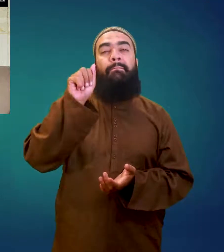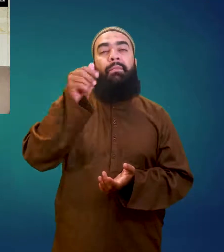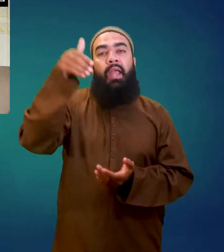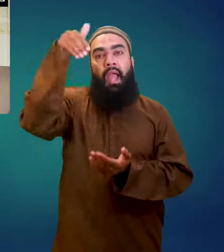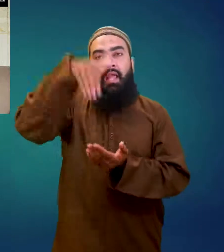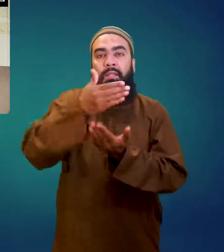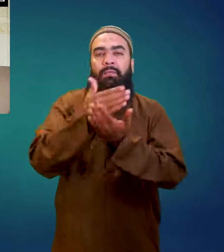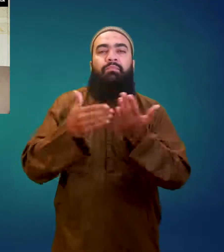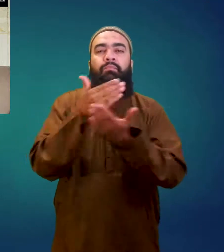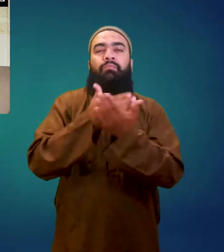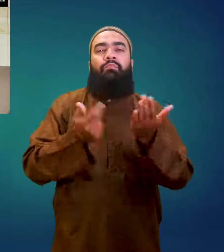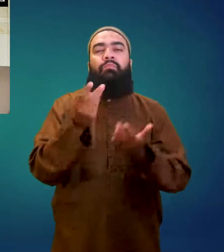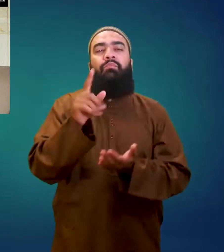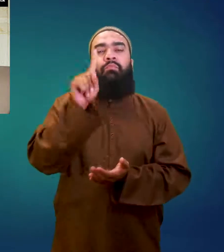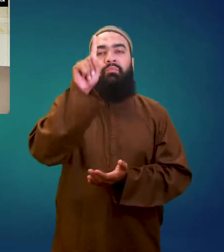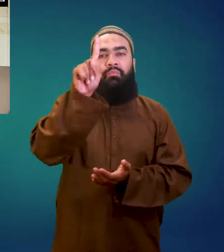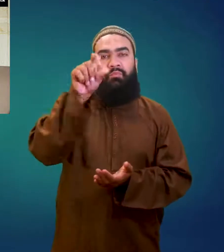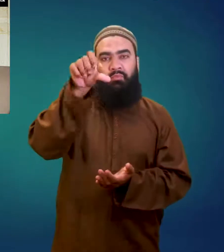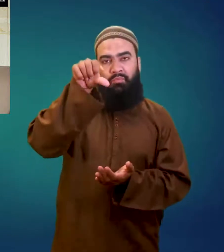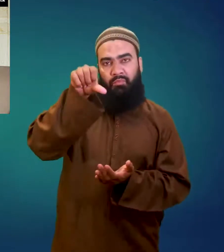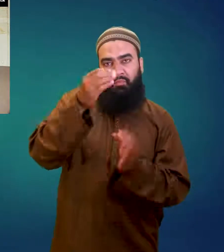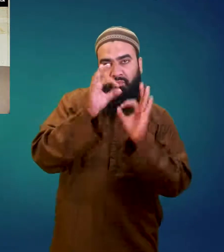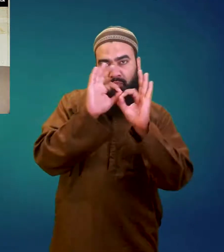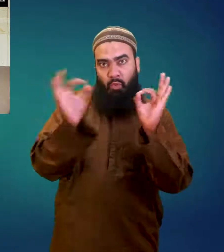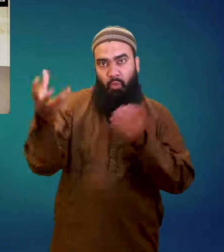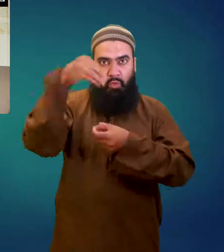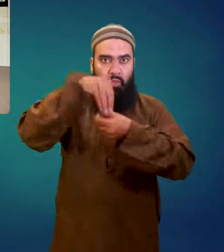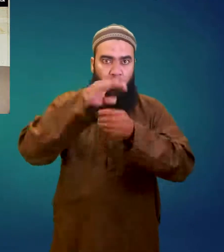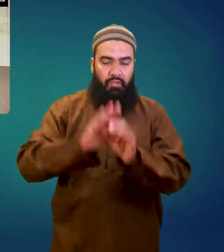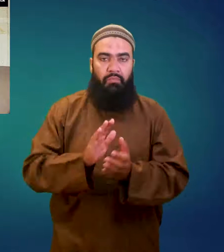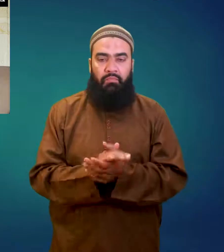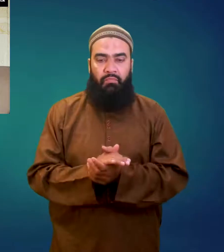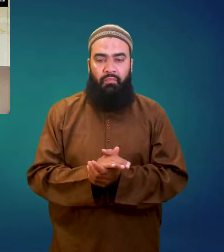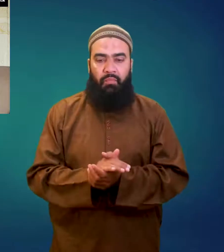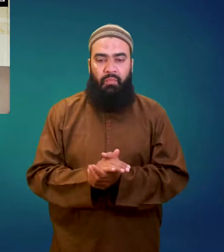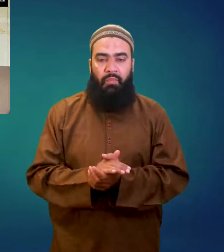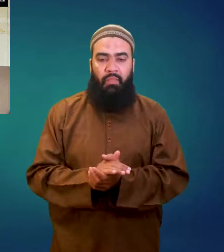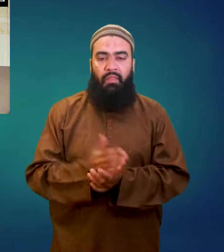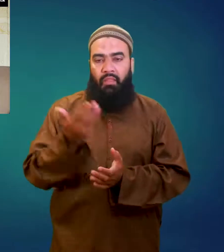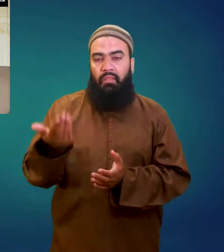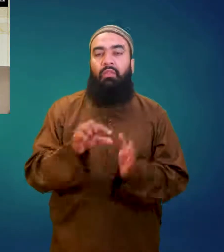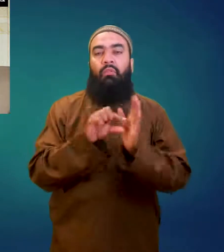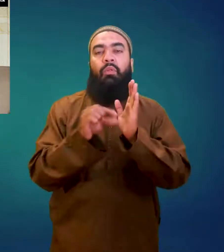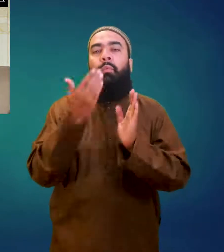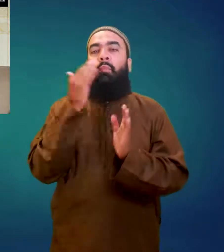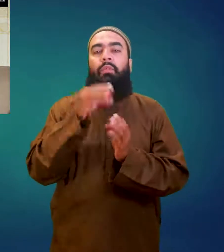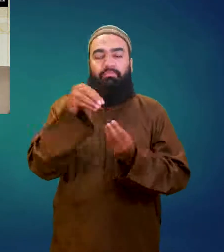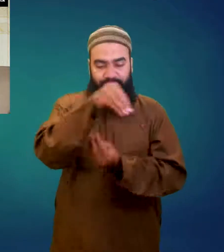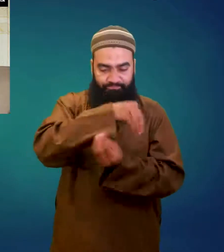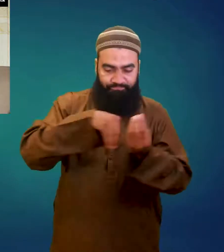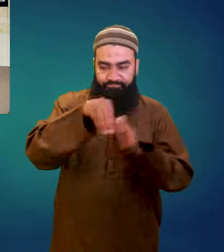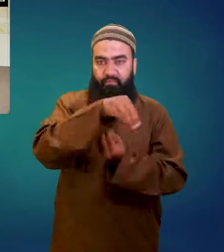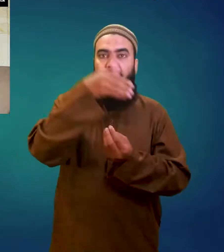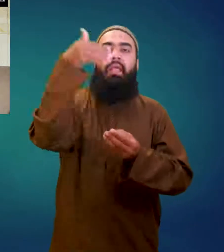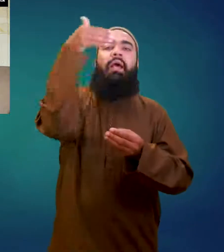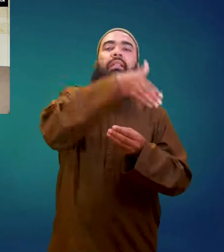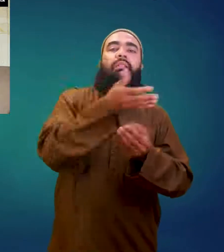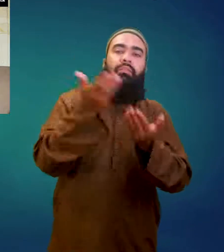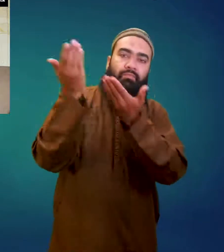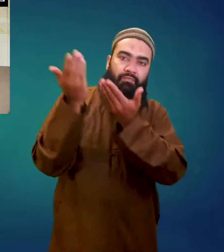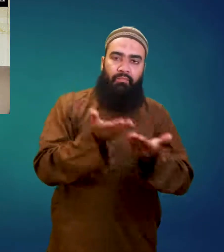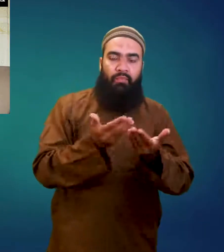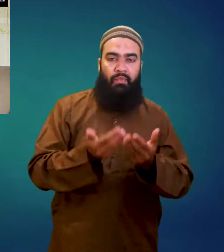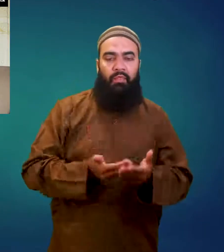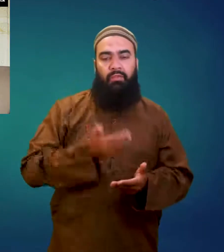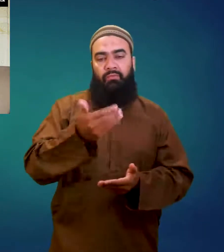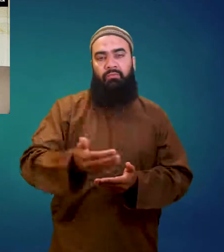اس پارے میں کل 19 رکوع ہیں۔ سورۃ الاحقاف مکی صورت ہے۔ رکوع نمبر